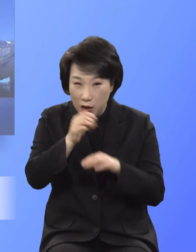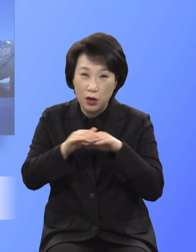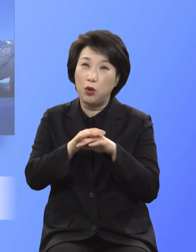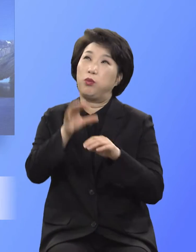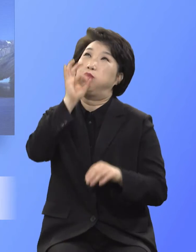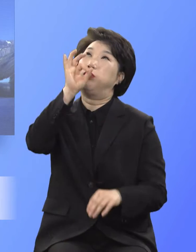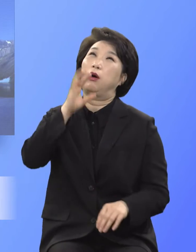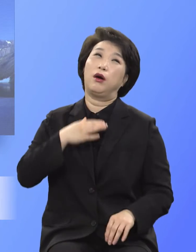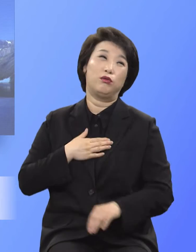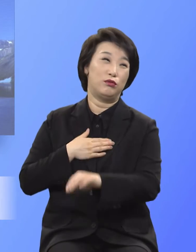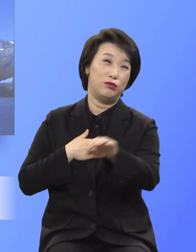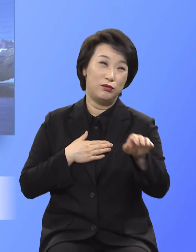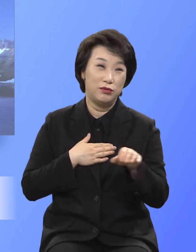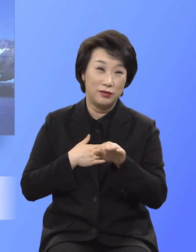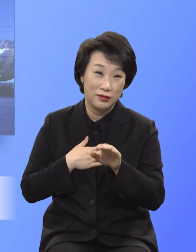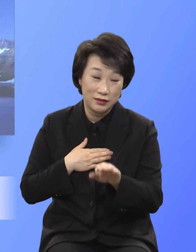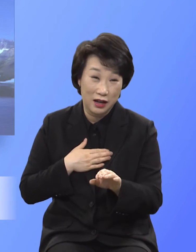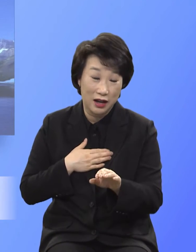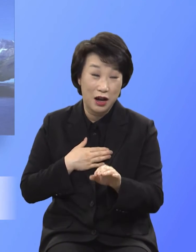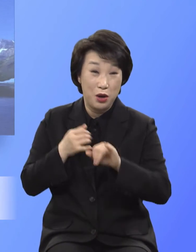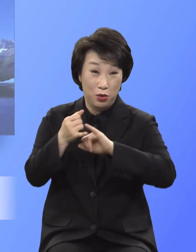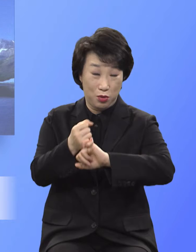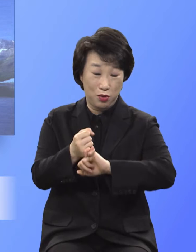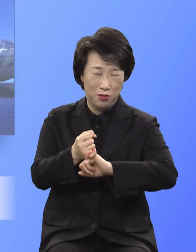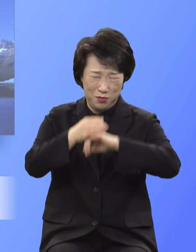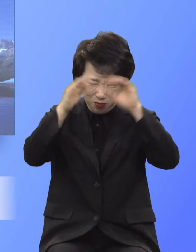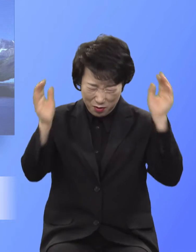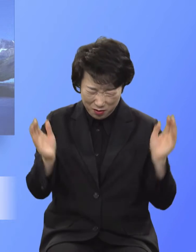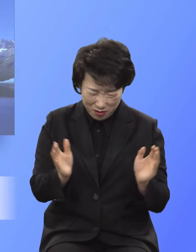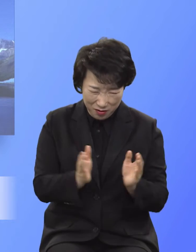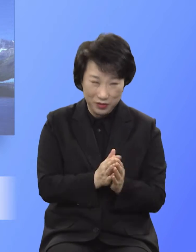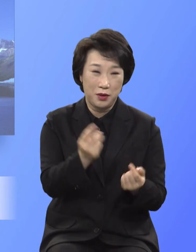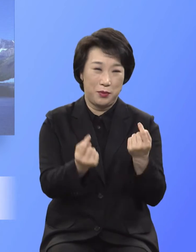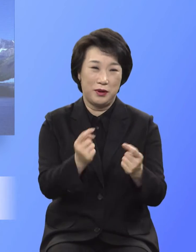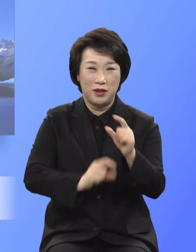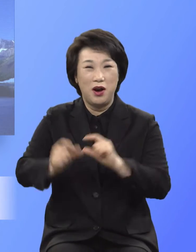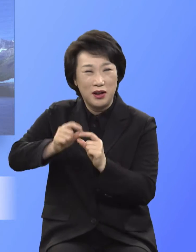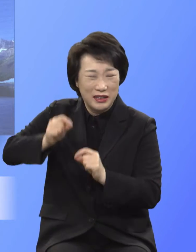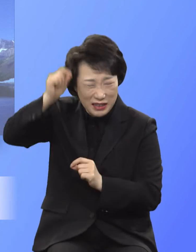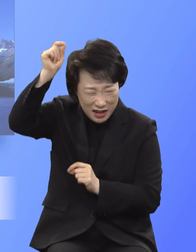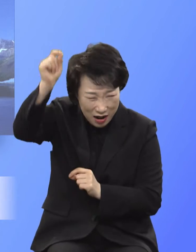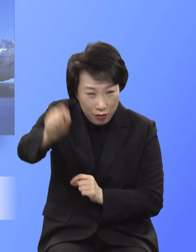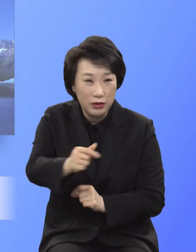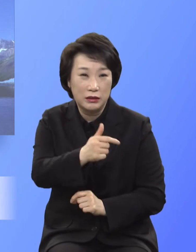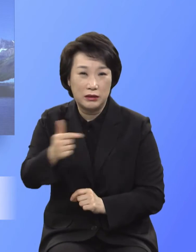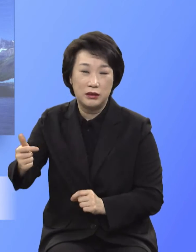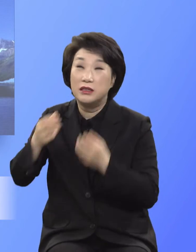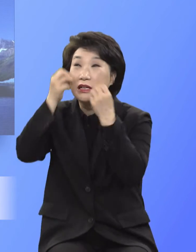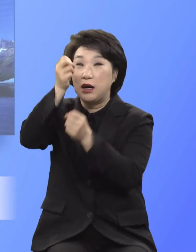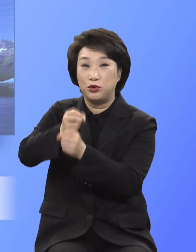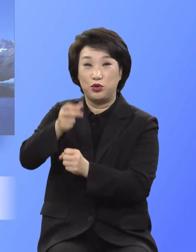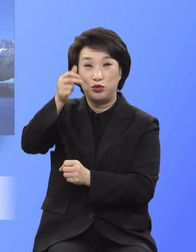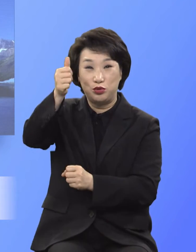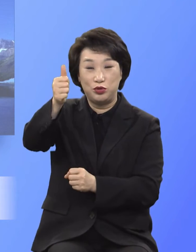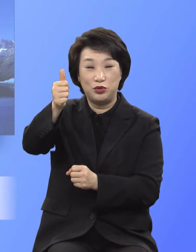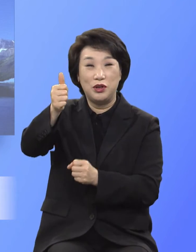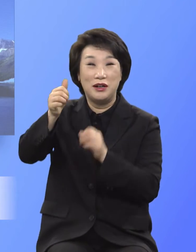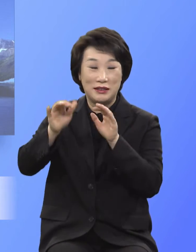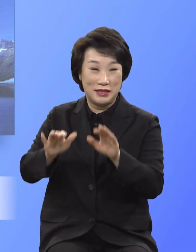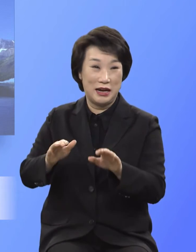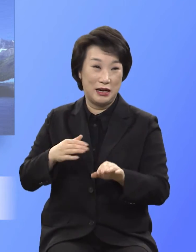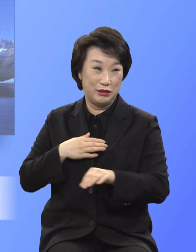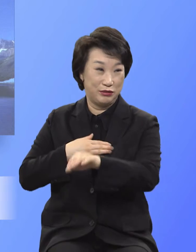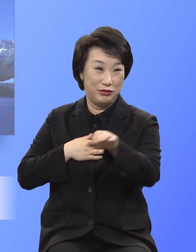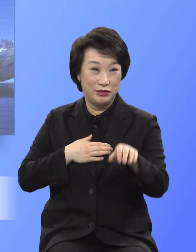수 없어. 이것은 반드시 모든 것보다 영원히 크신 창조자요,